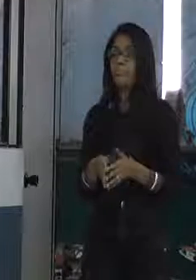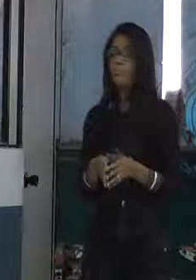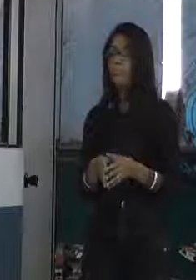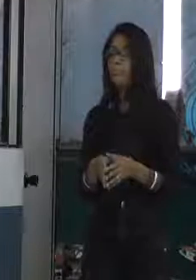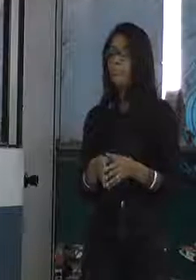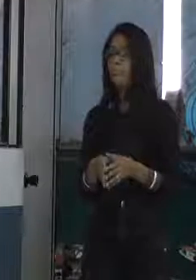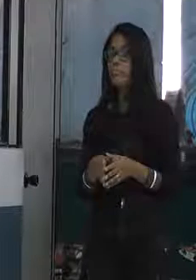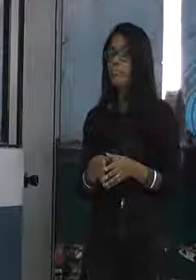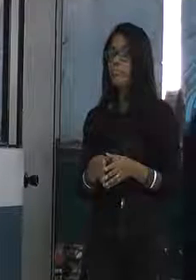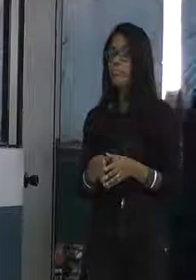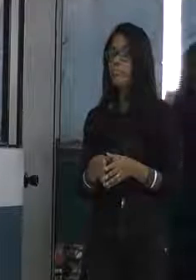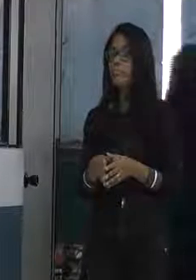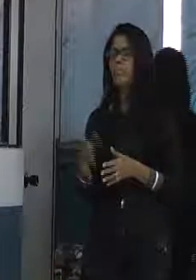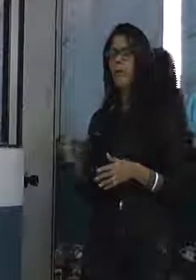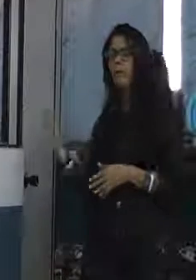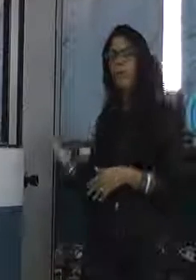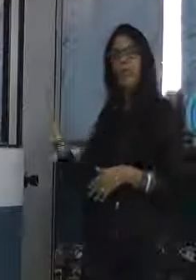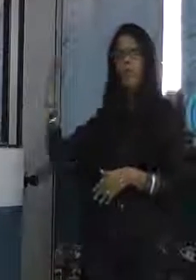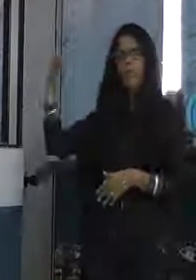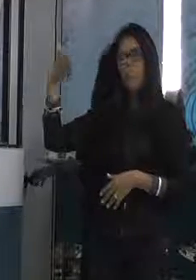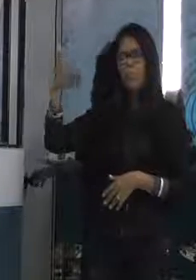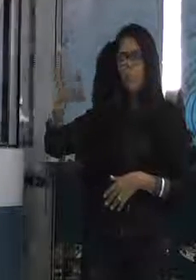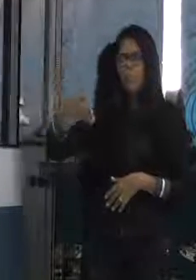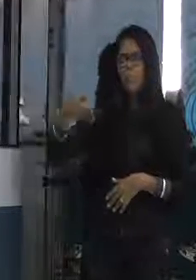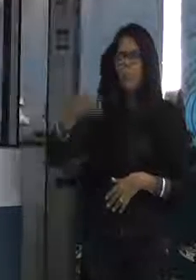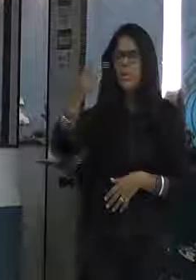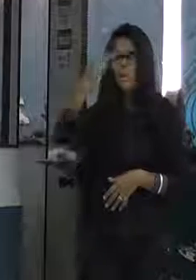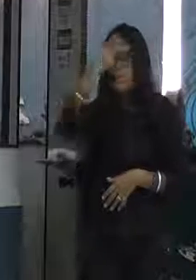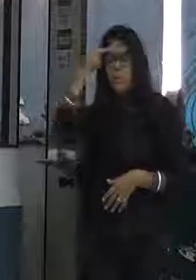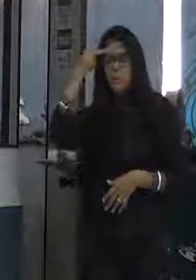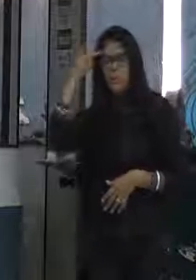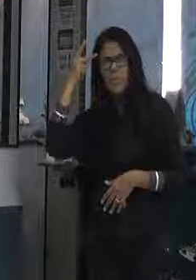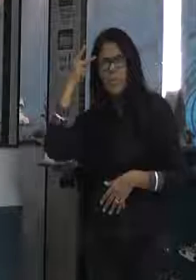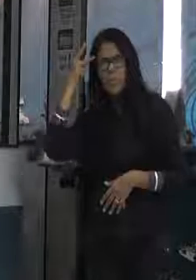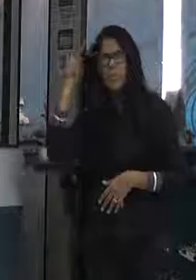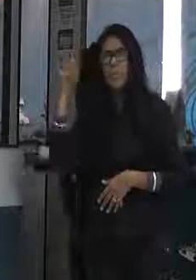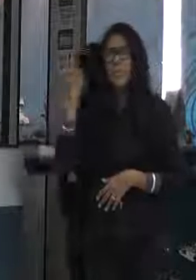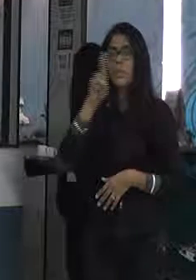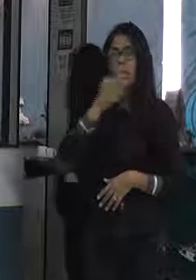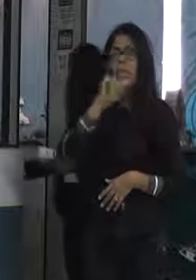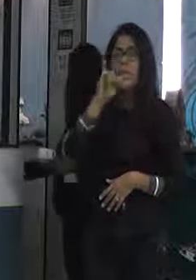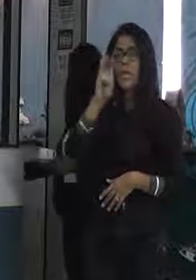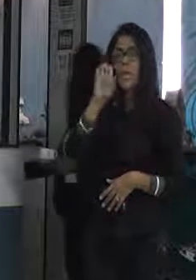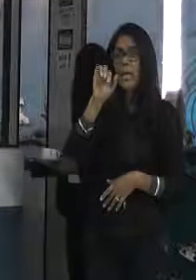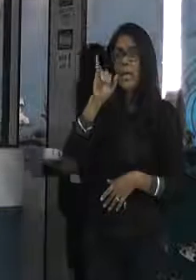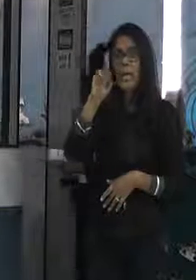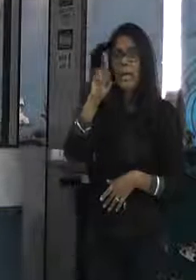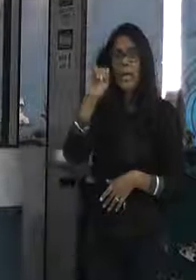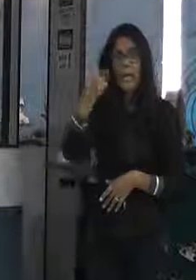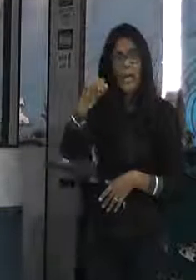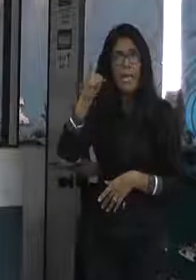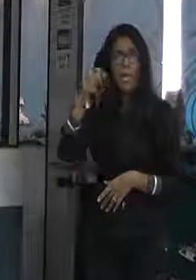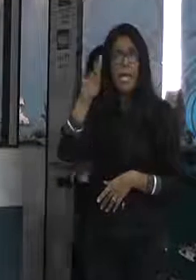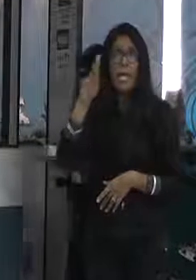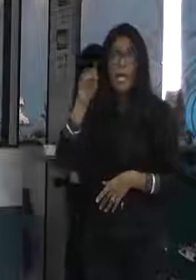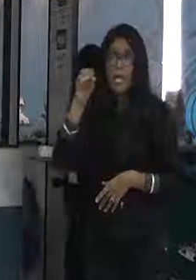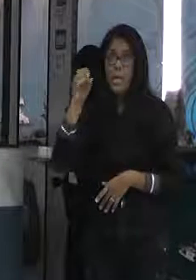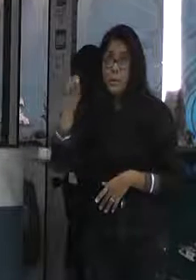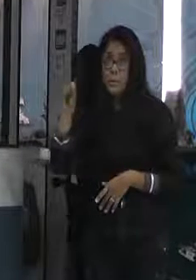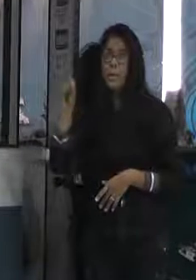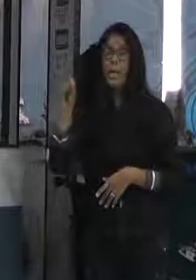Ribeirinho trazer as mercadorias dele, do Rio do Engenho, aqui Maria Jape. Maria Jape, eu falo até com propriedade, que minha mãe nasceu